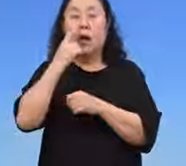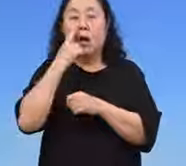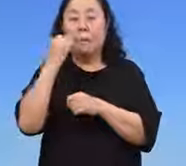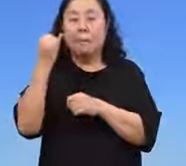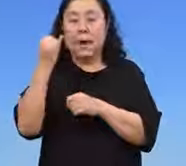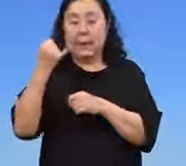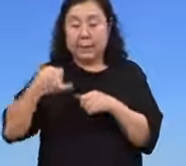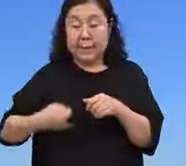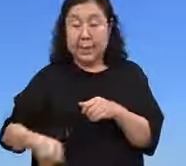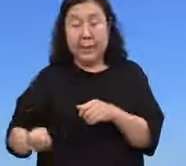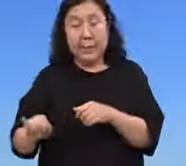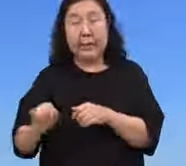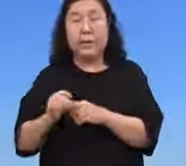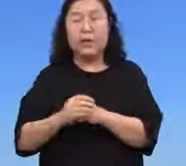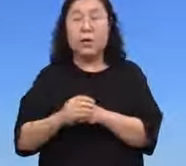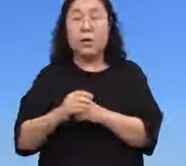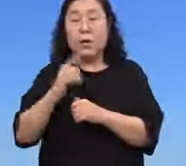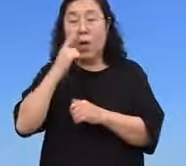엄마